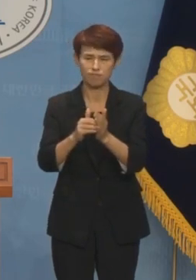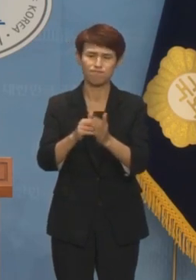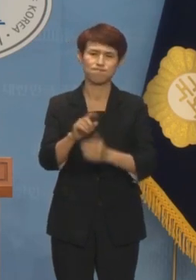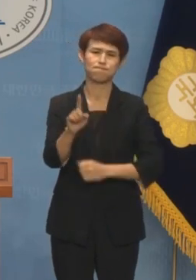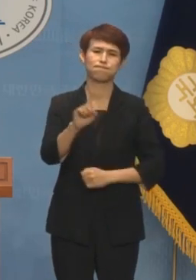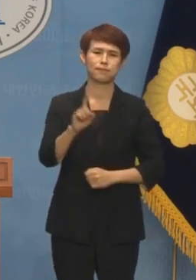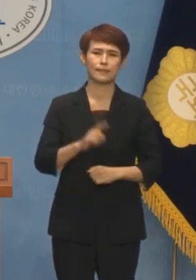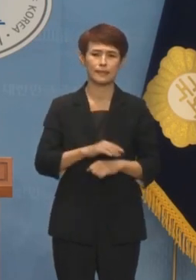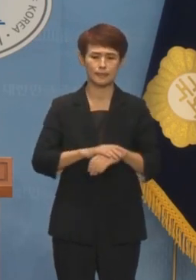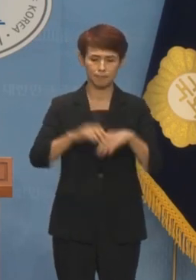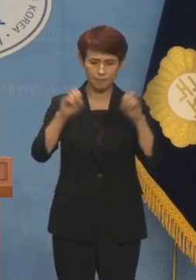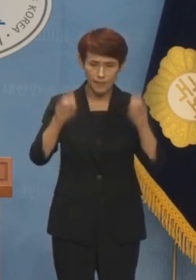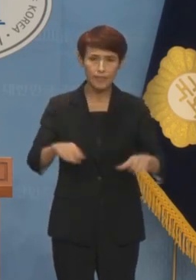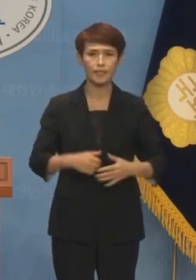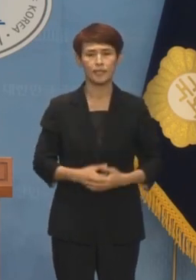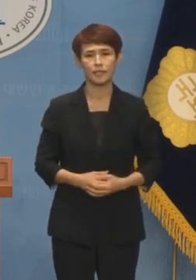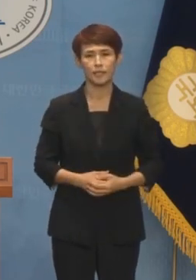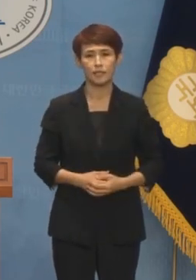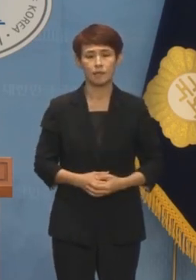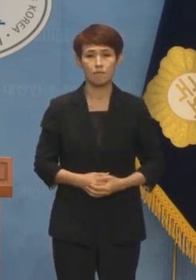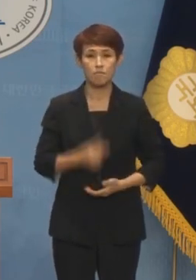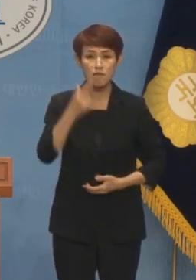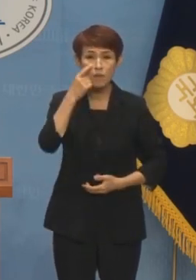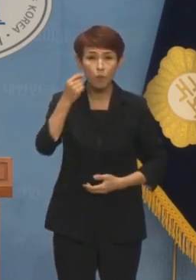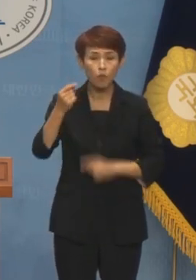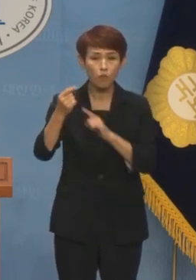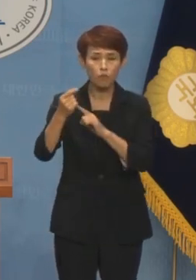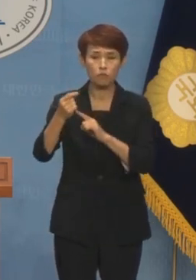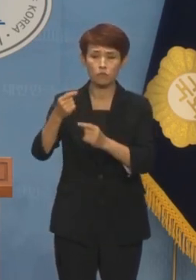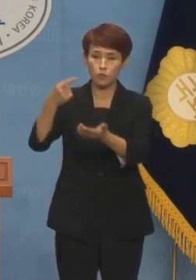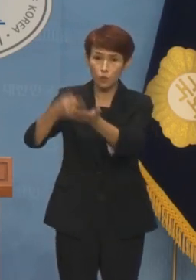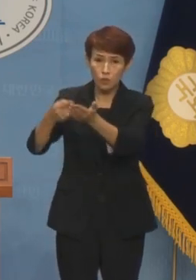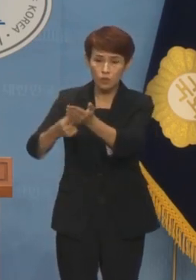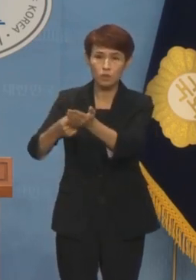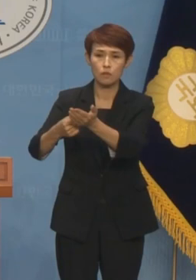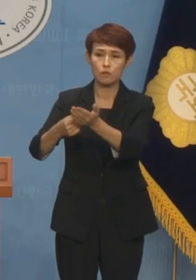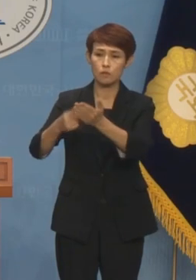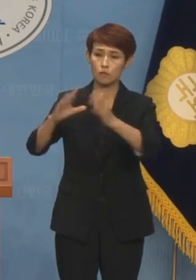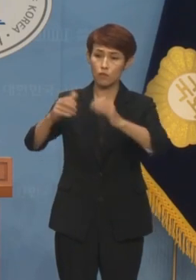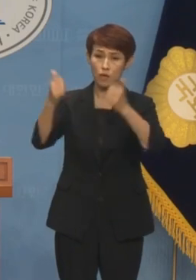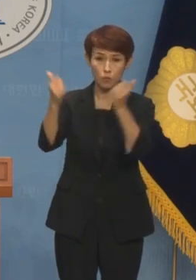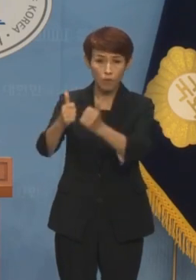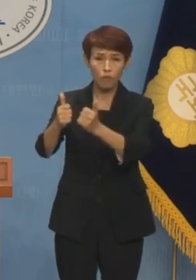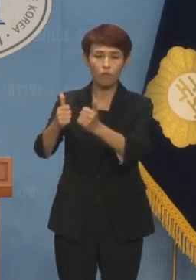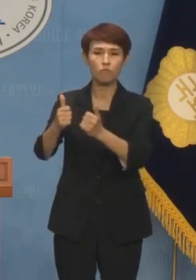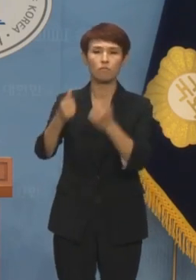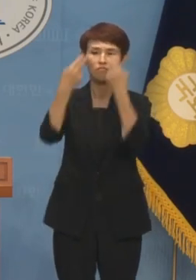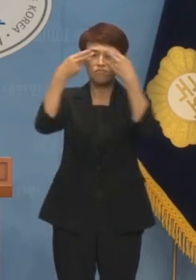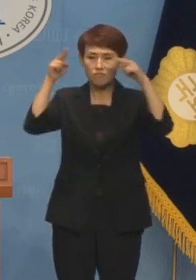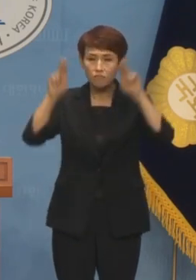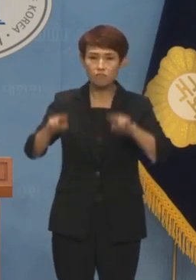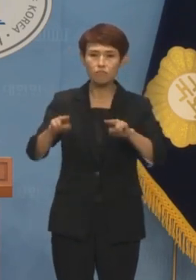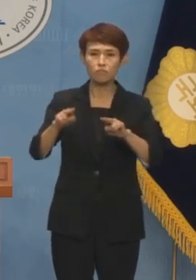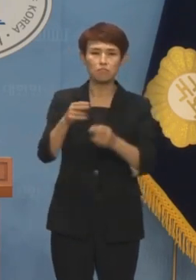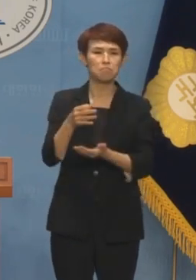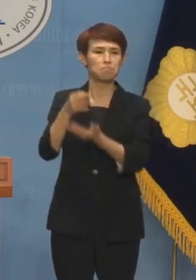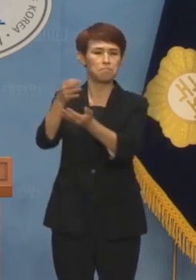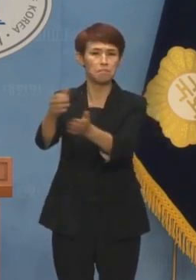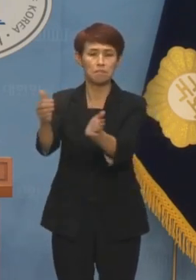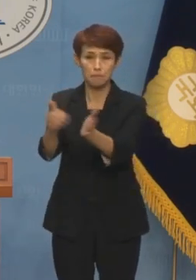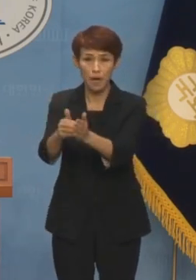무색해지는 대목입니다. 일본의 현직 총리와 의원들이 야스쿠니 신사 공물